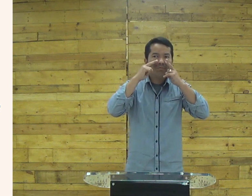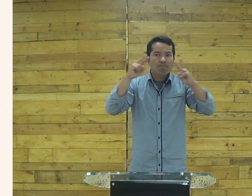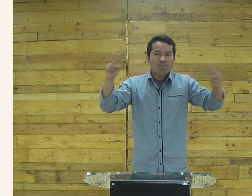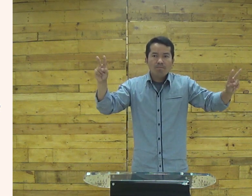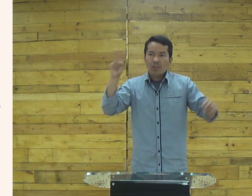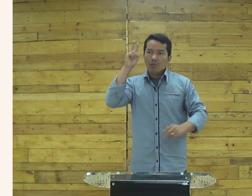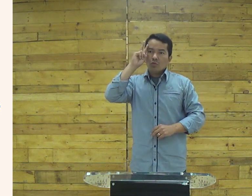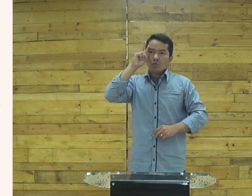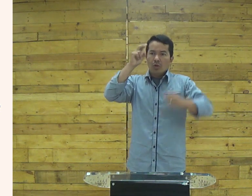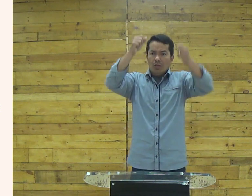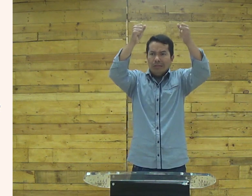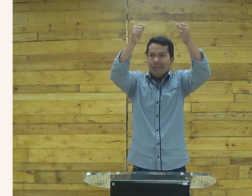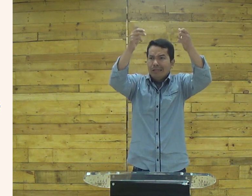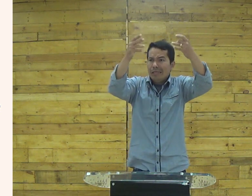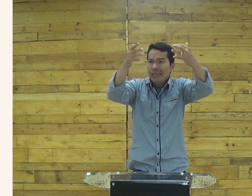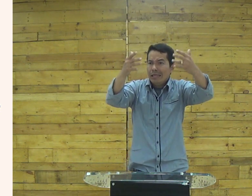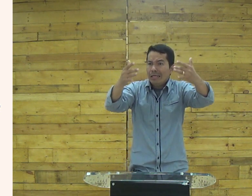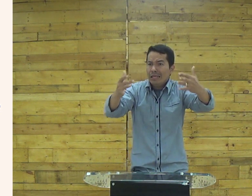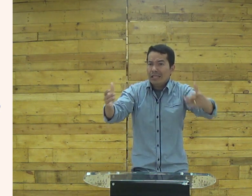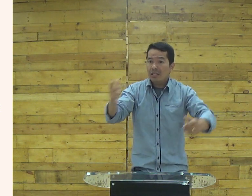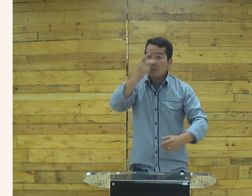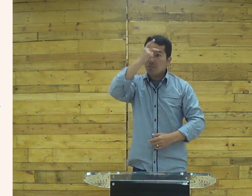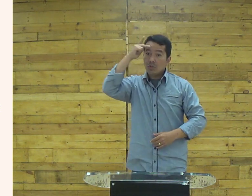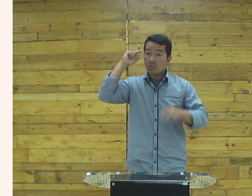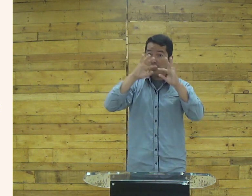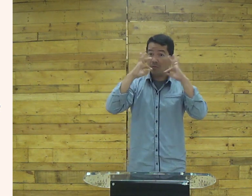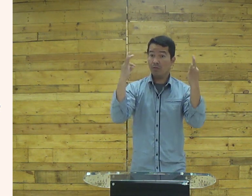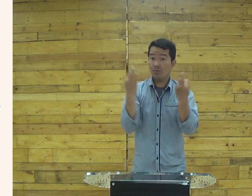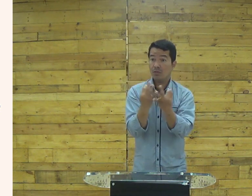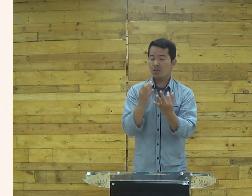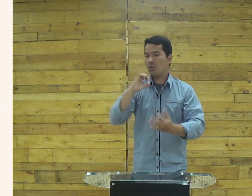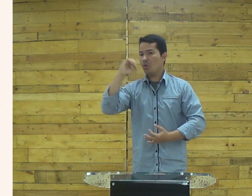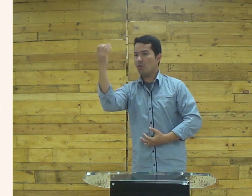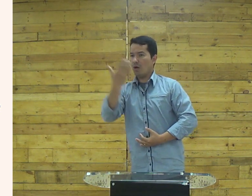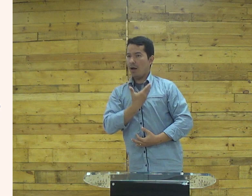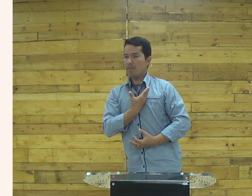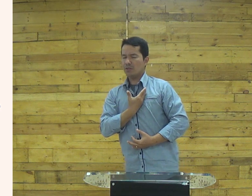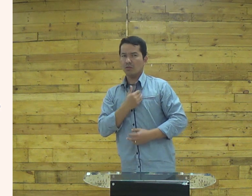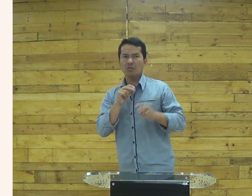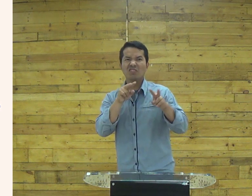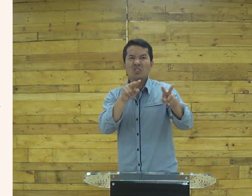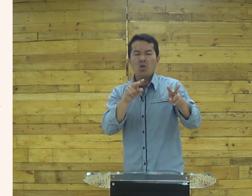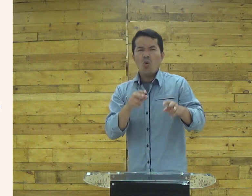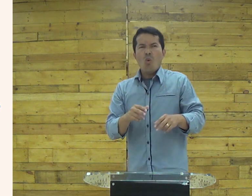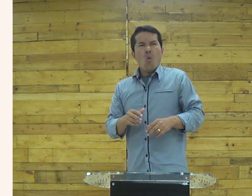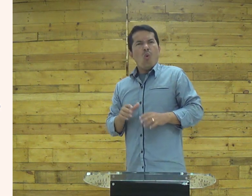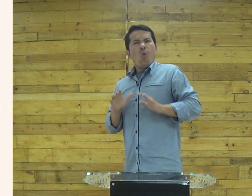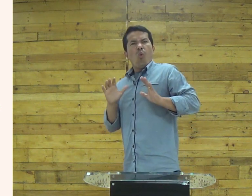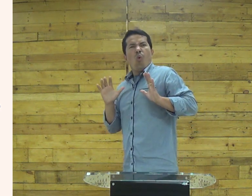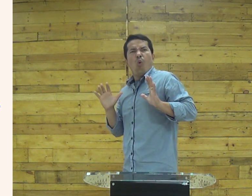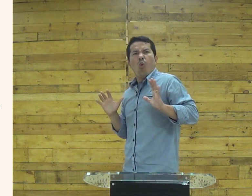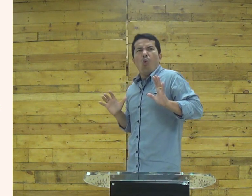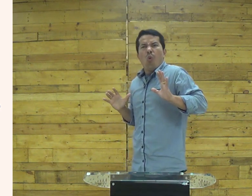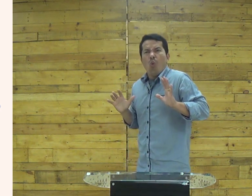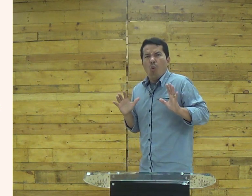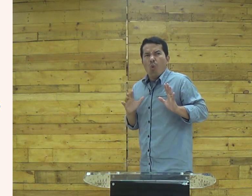histórias são testemunhos. E as pessoas, seus familiares e